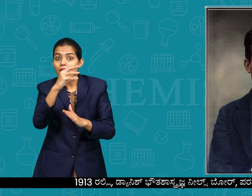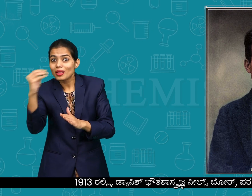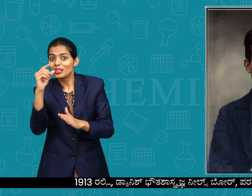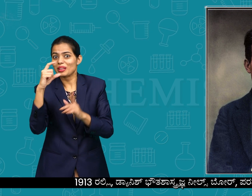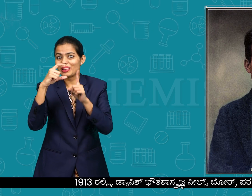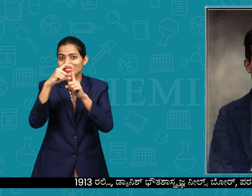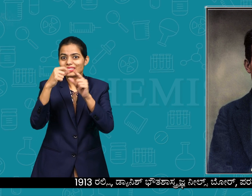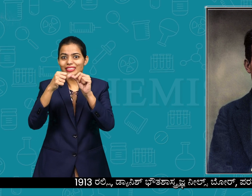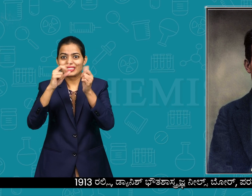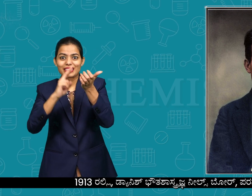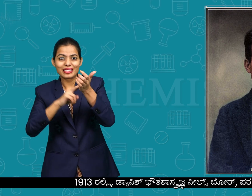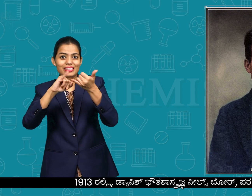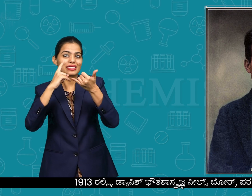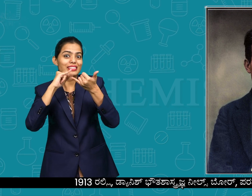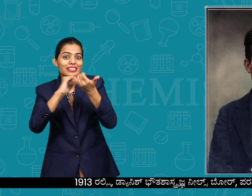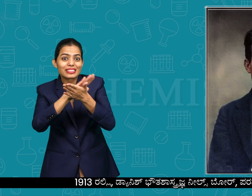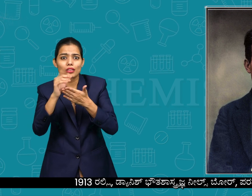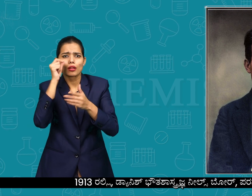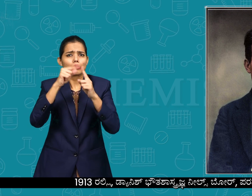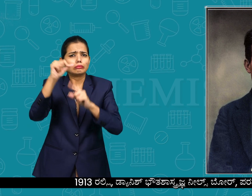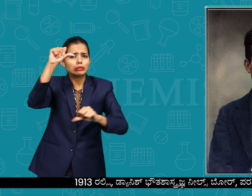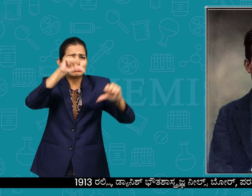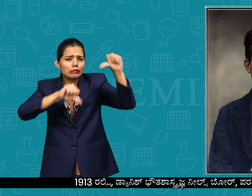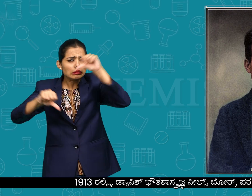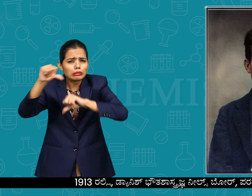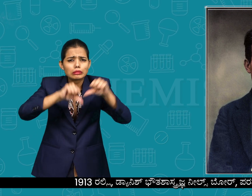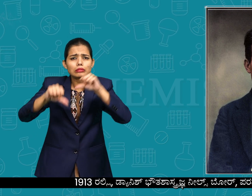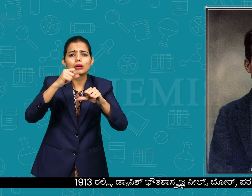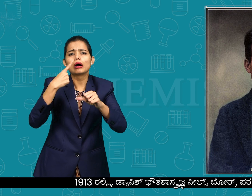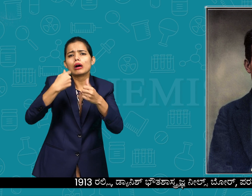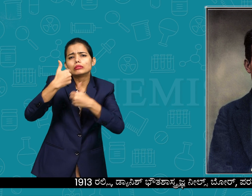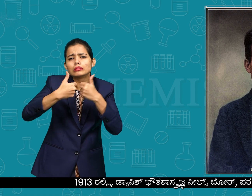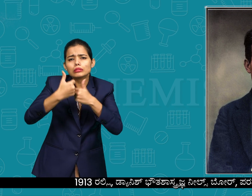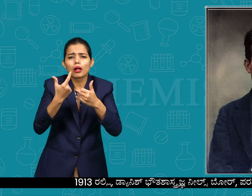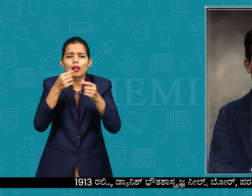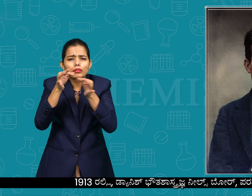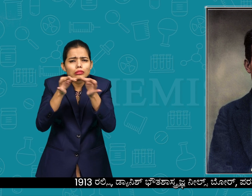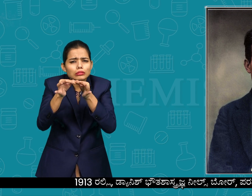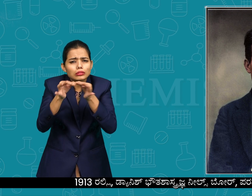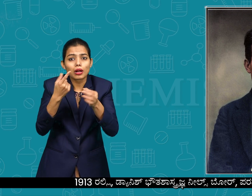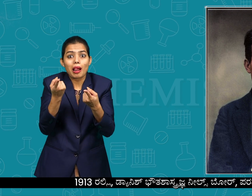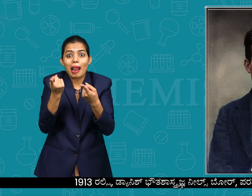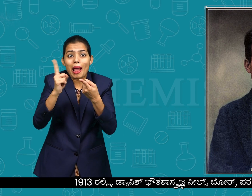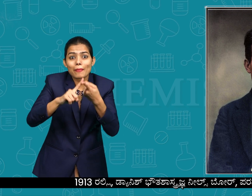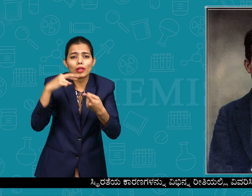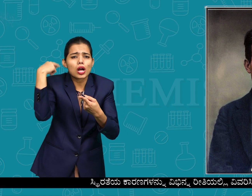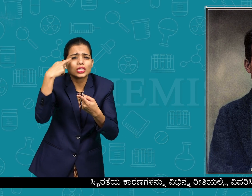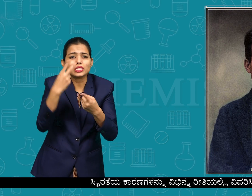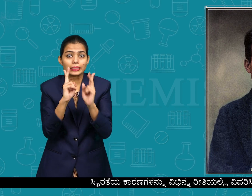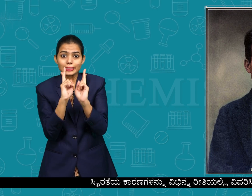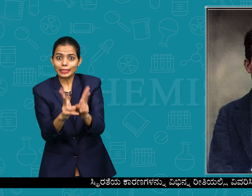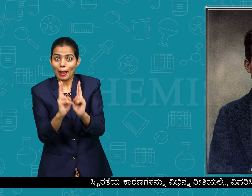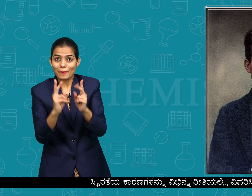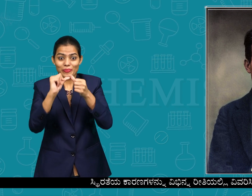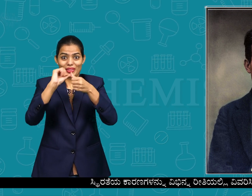ಸಾವಿರದ 1913ರಲ್ಲಿ ಡ್ಯಾನಿಷ್ ಭೌತಶಾಸ್ತ್ರಜ್ಞ ನೀಲ್ಸ್ ಬೋರ್ ಪರಮಾಣುವಿನ